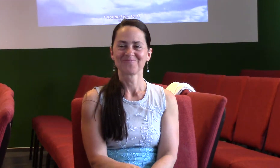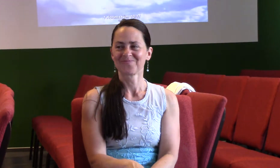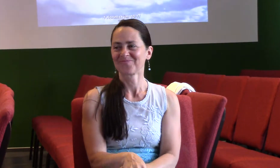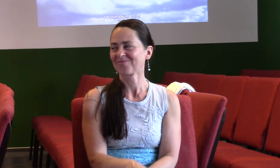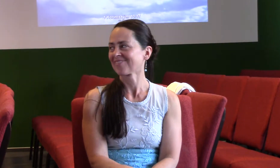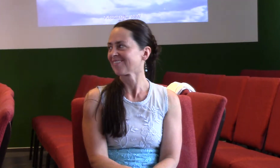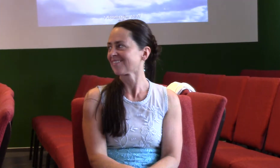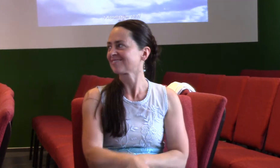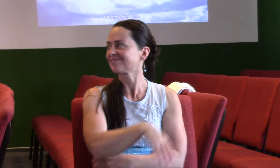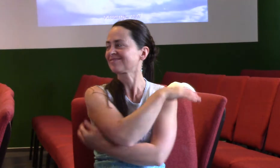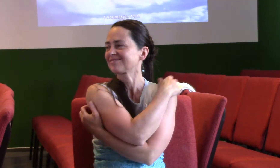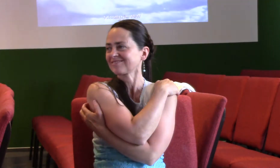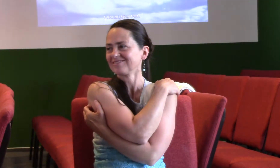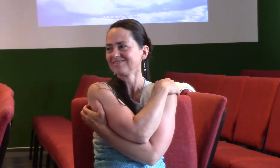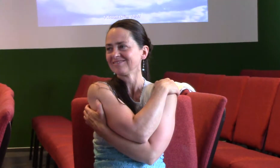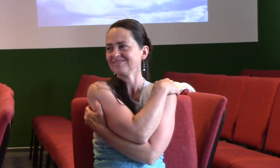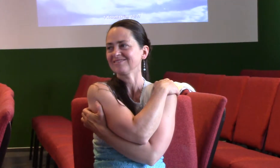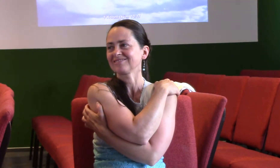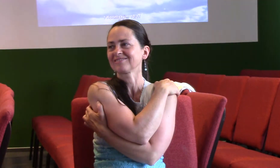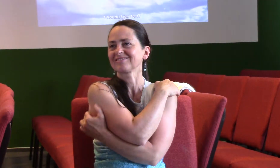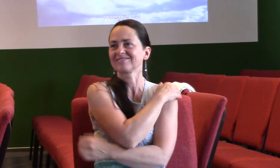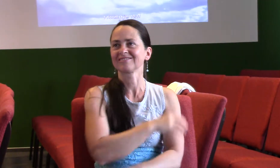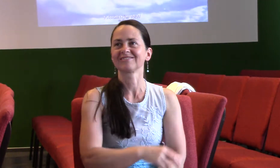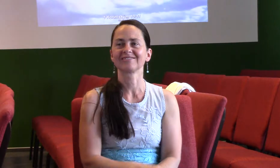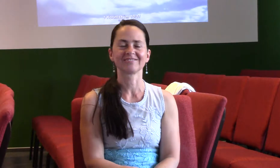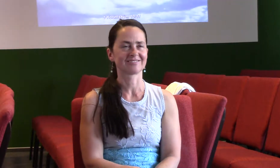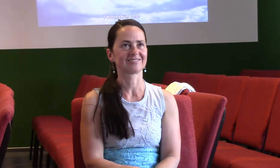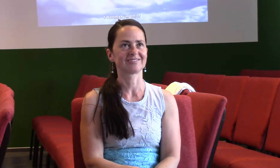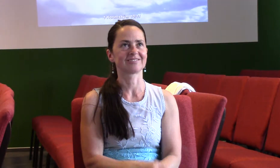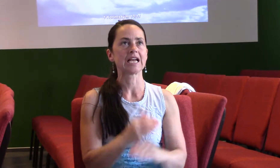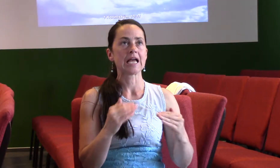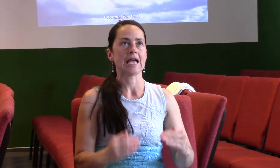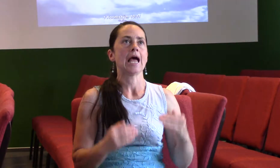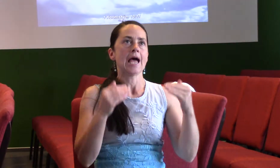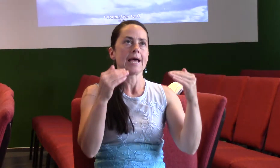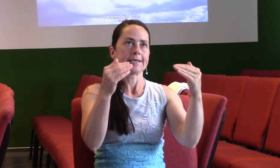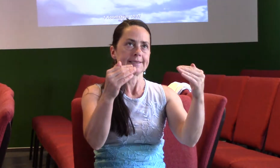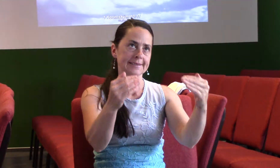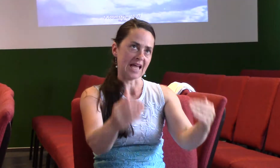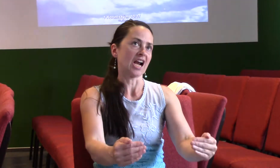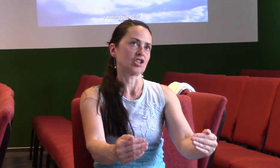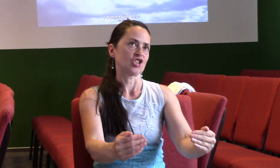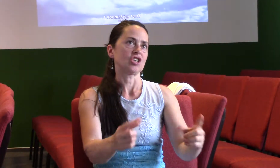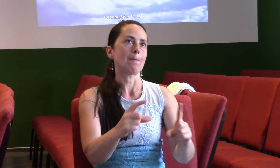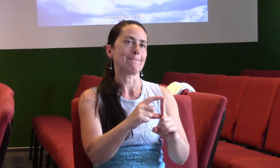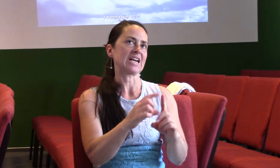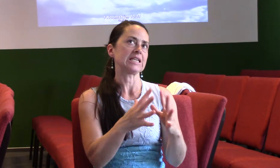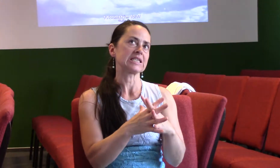Tak je tam ještě jeden princip, že on na někoho útočí, tlačí